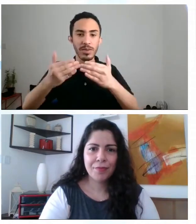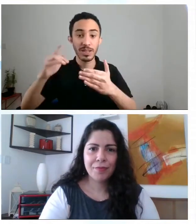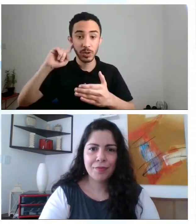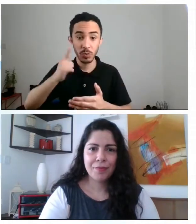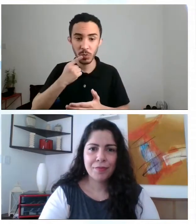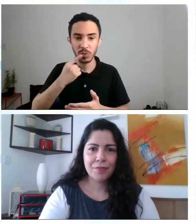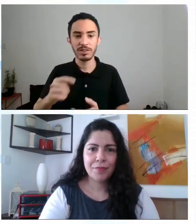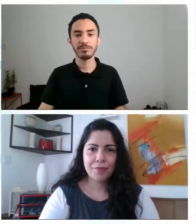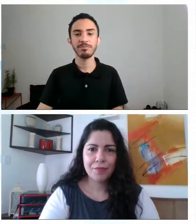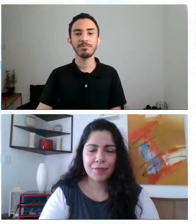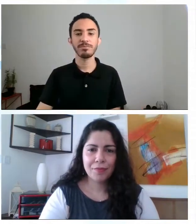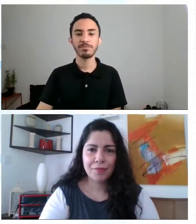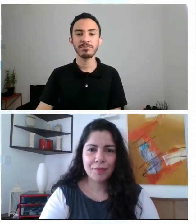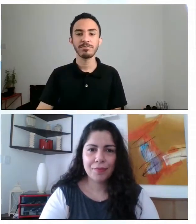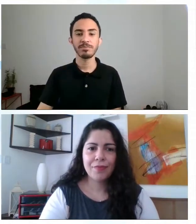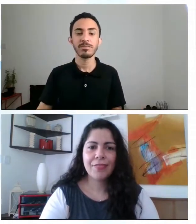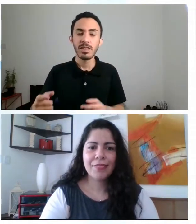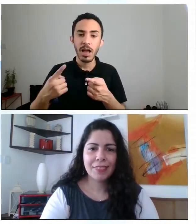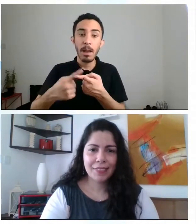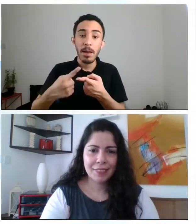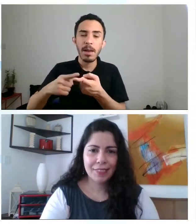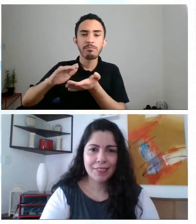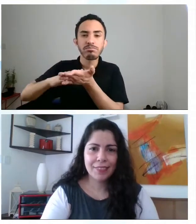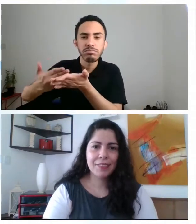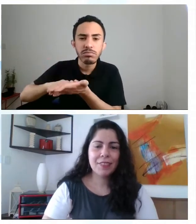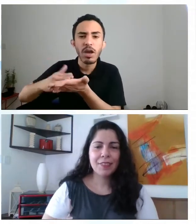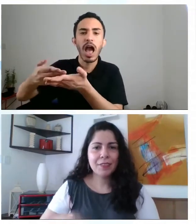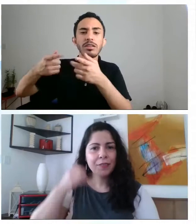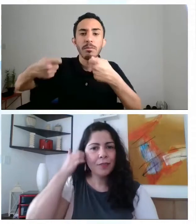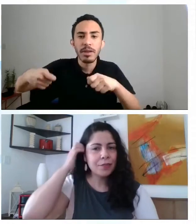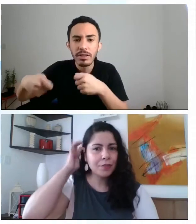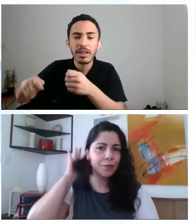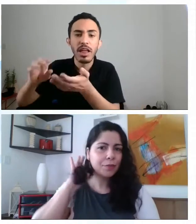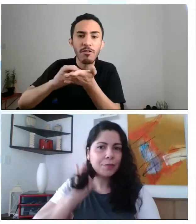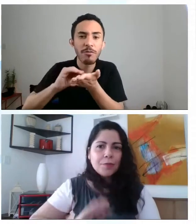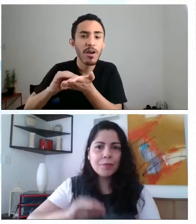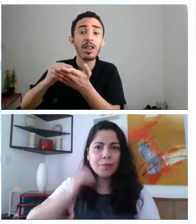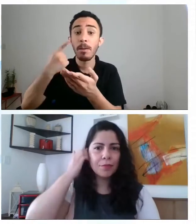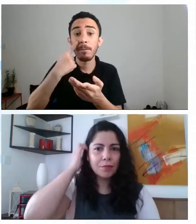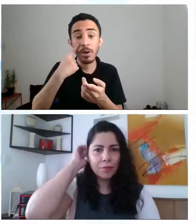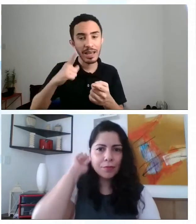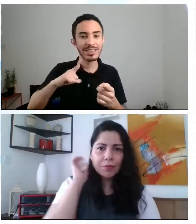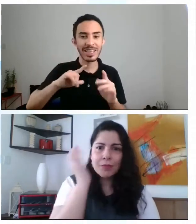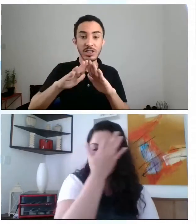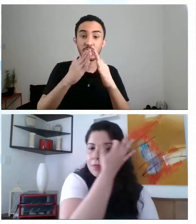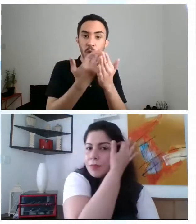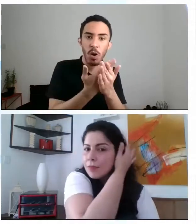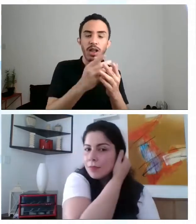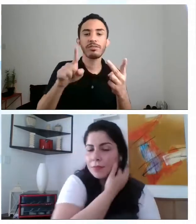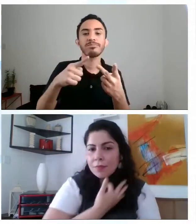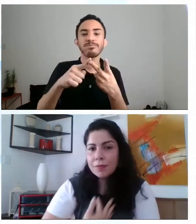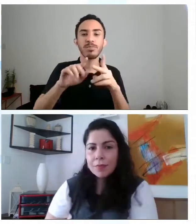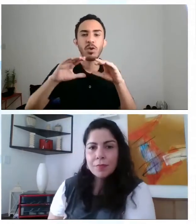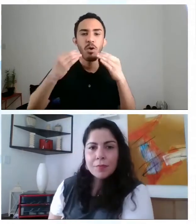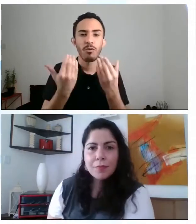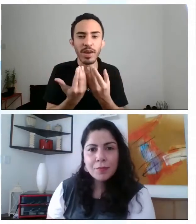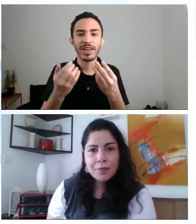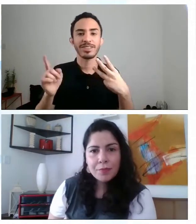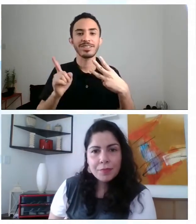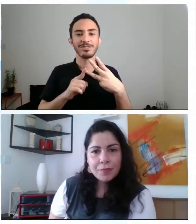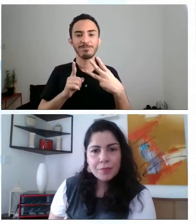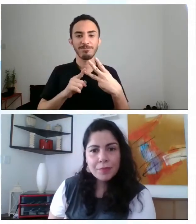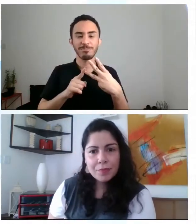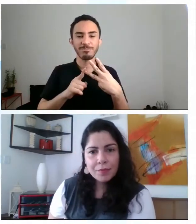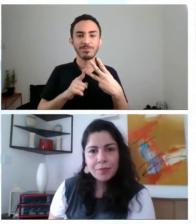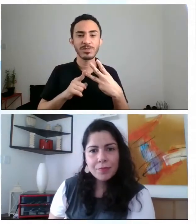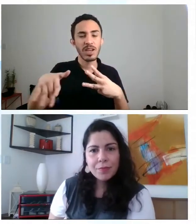E aí, a demanda de interpretação é gigante, né? Você tem escolas, você tem conferências, você tem